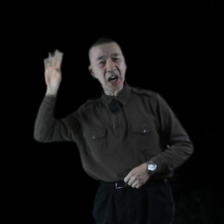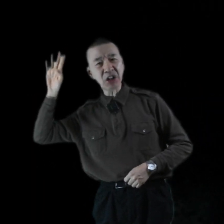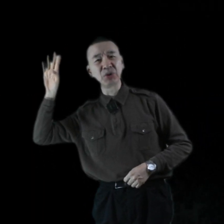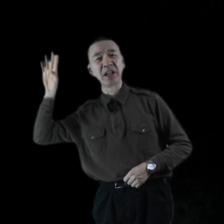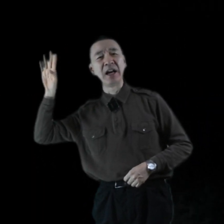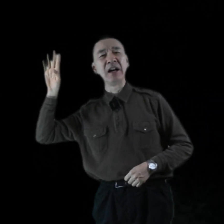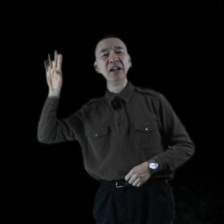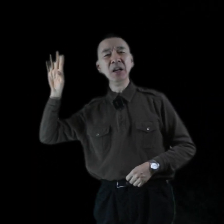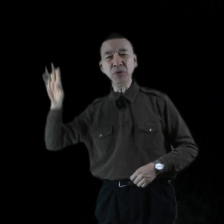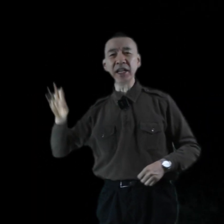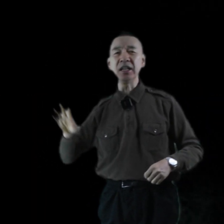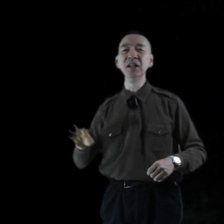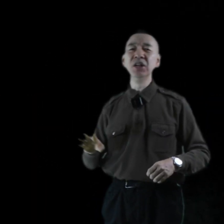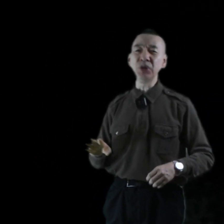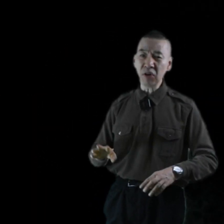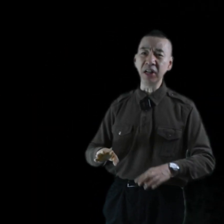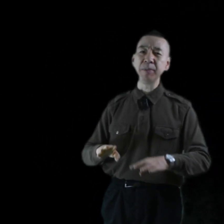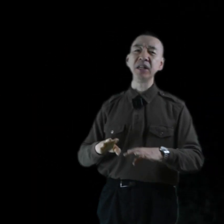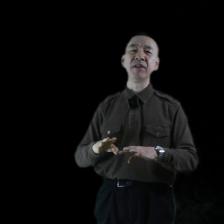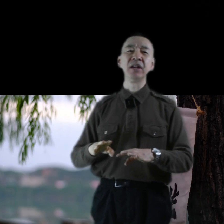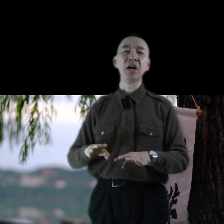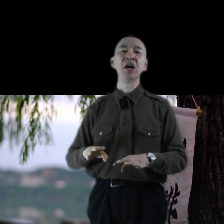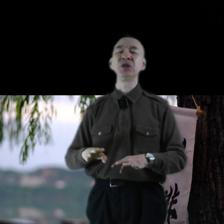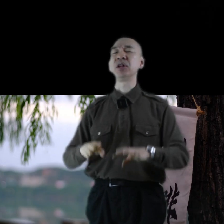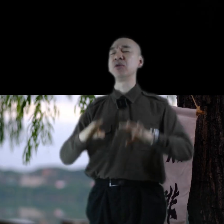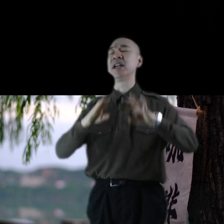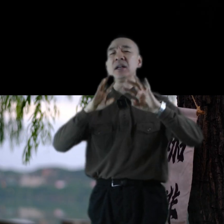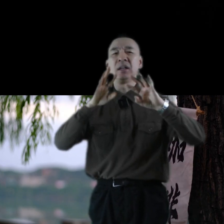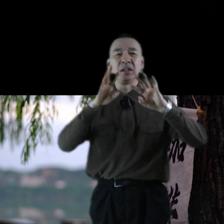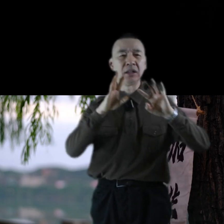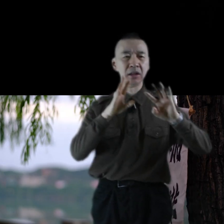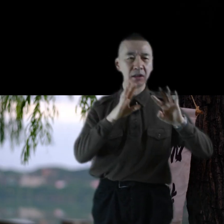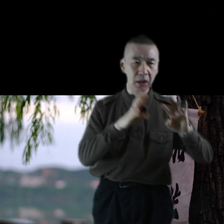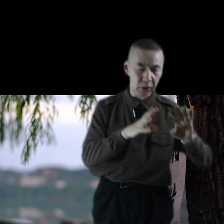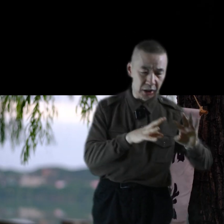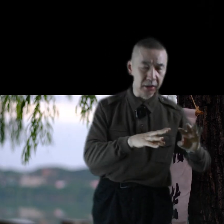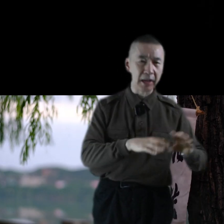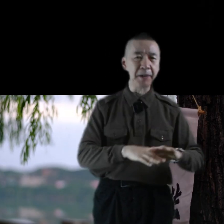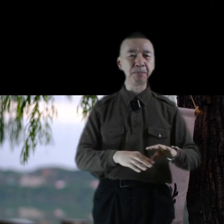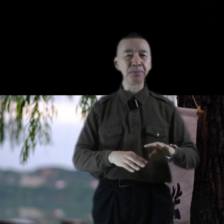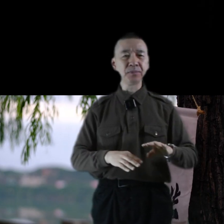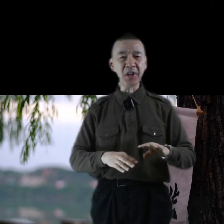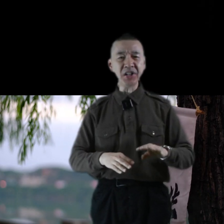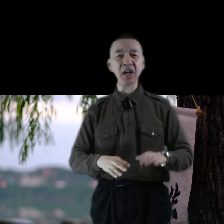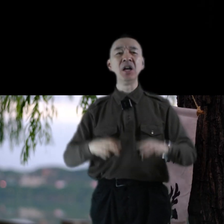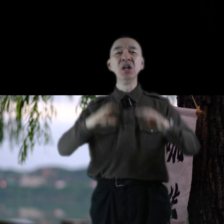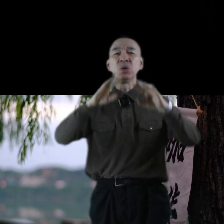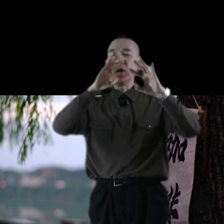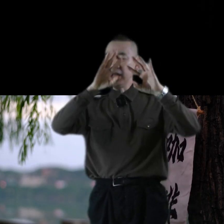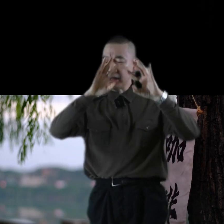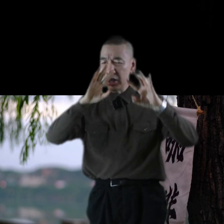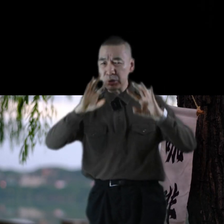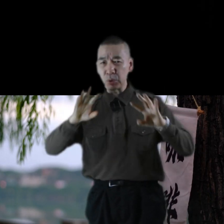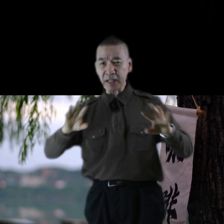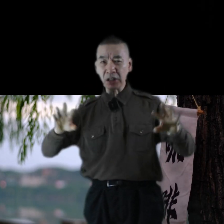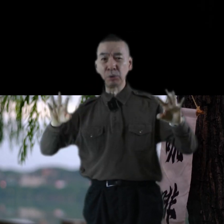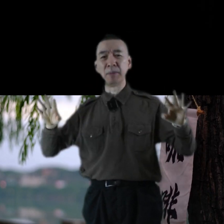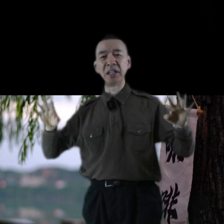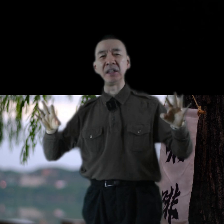岁了啊目前呢虽然有个别新闻啊说在国外呢已经结婚生子了但是啊国内呢绝大多数的媒体